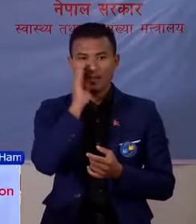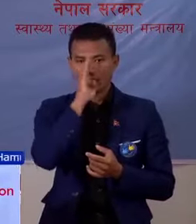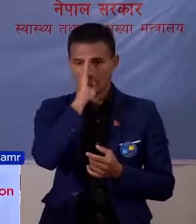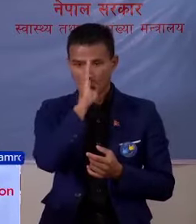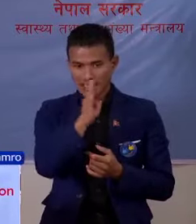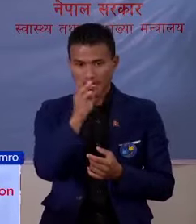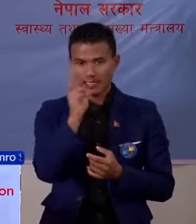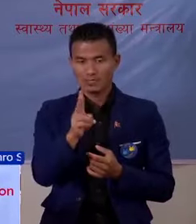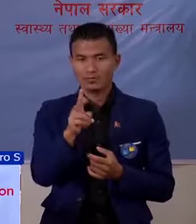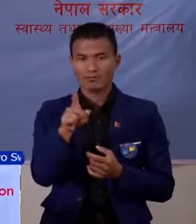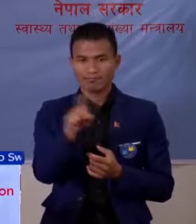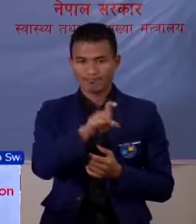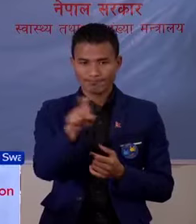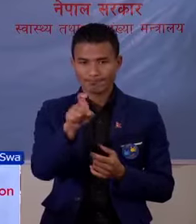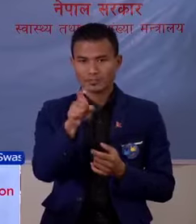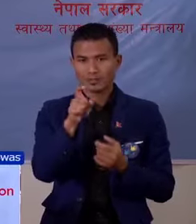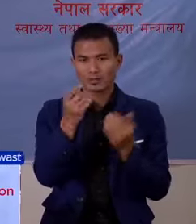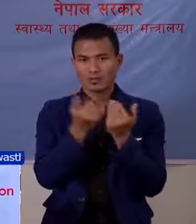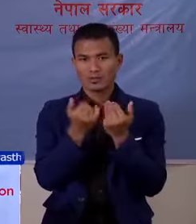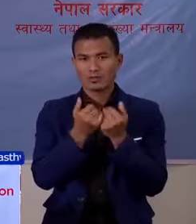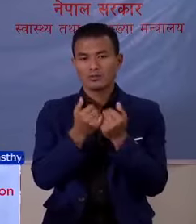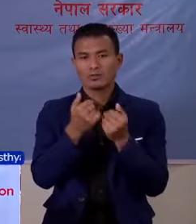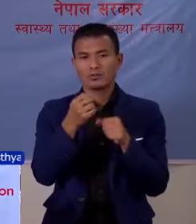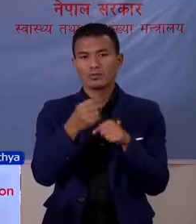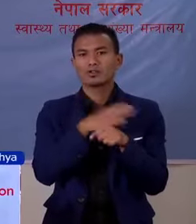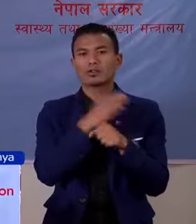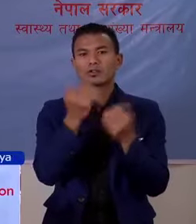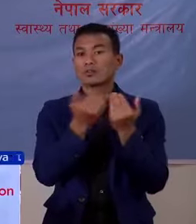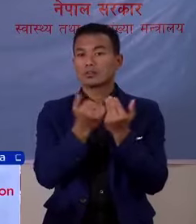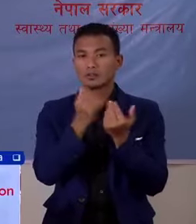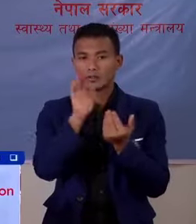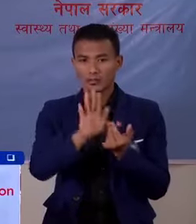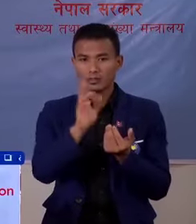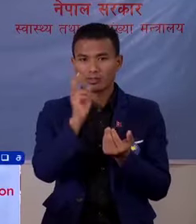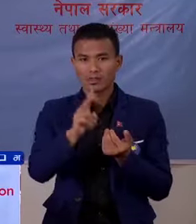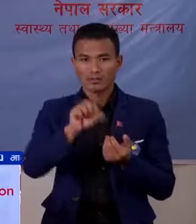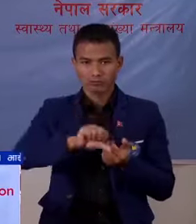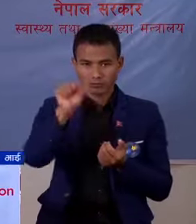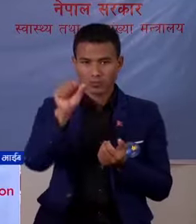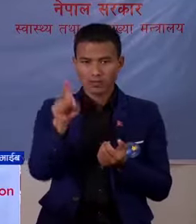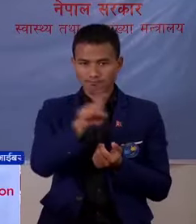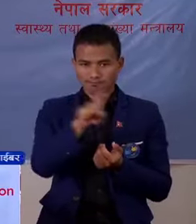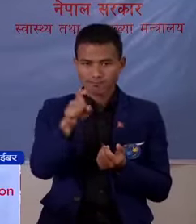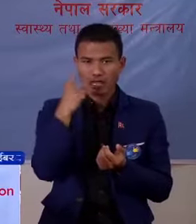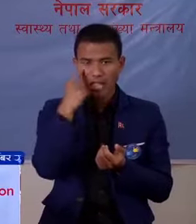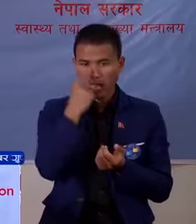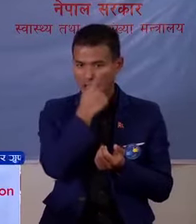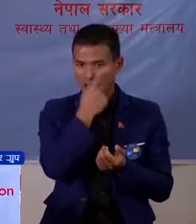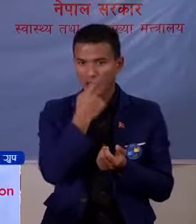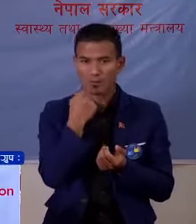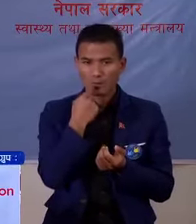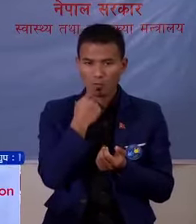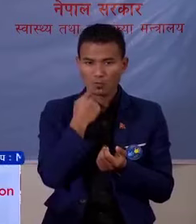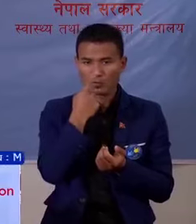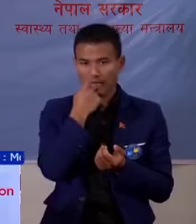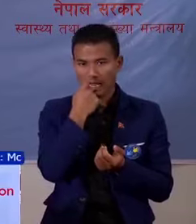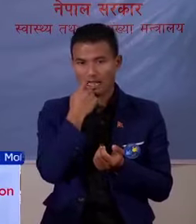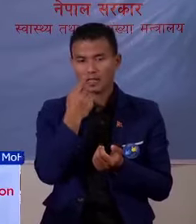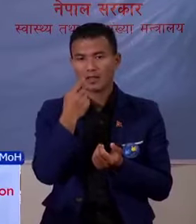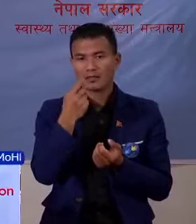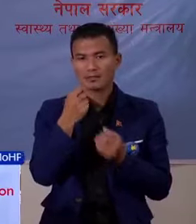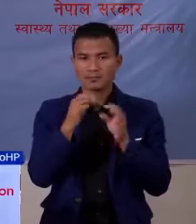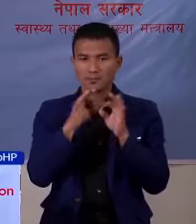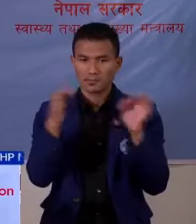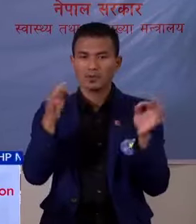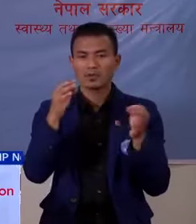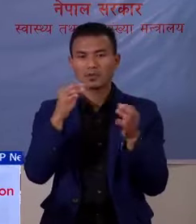यस्ता कीटनाशक पदार्थहरू छर्किनु हानिकारक छ। यस्ता झोलहरूले हाम्रा आँखा, मुख, नाक